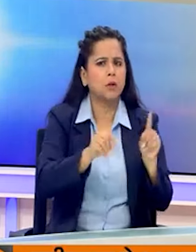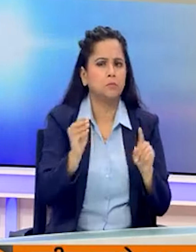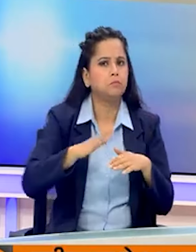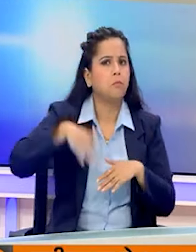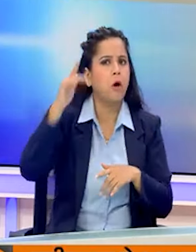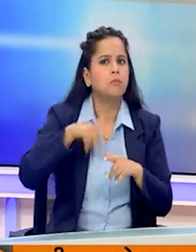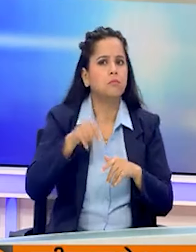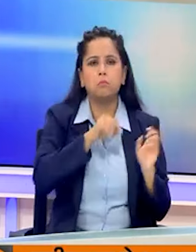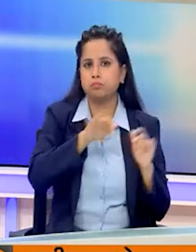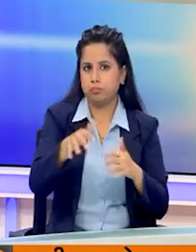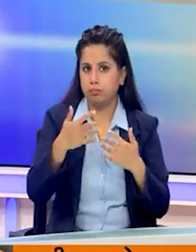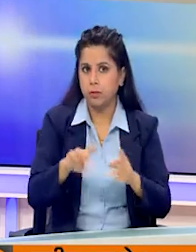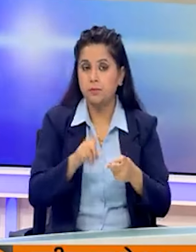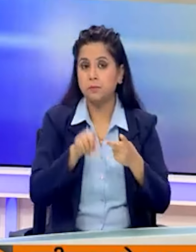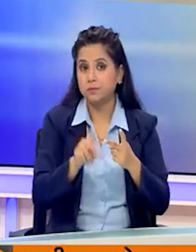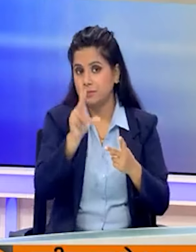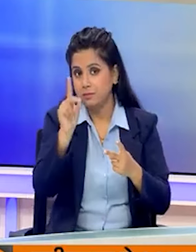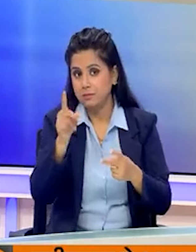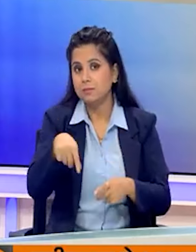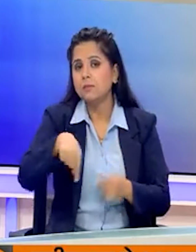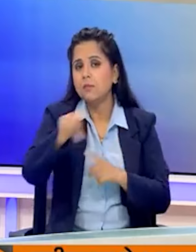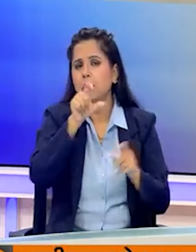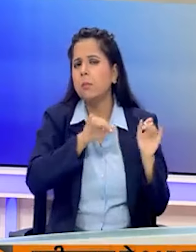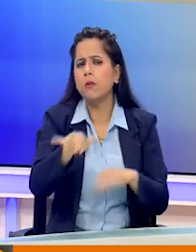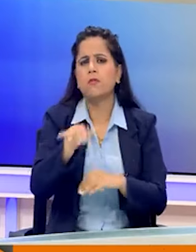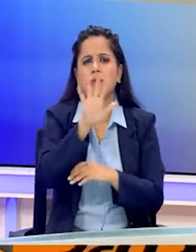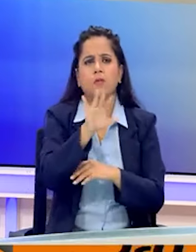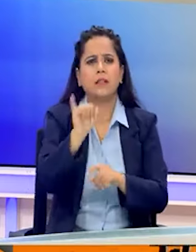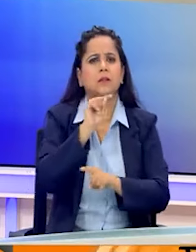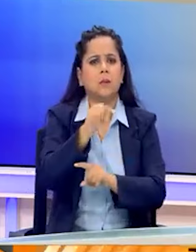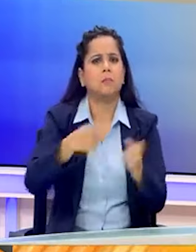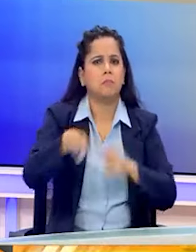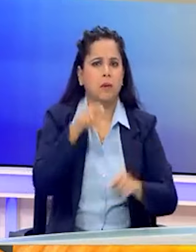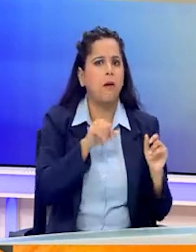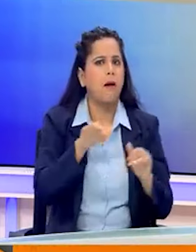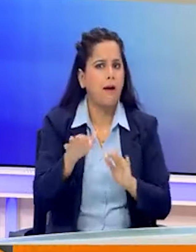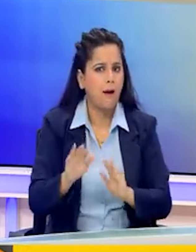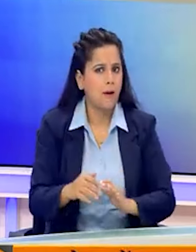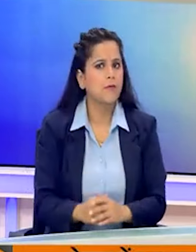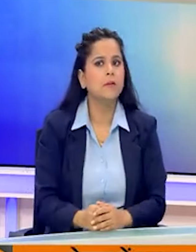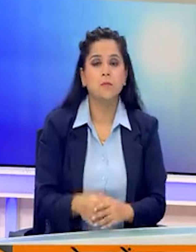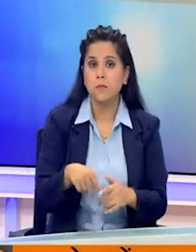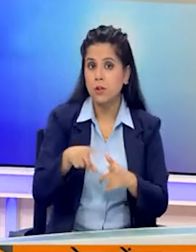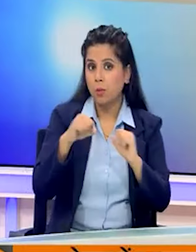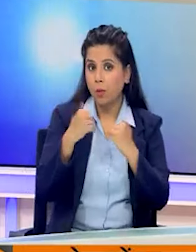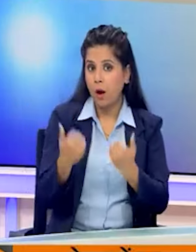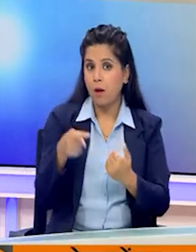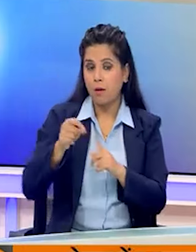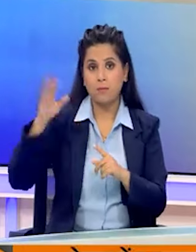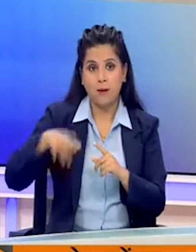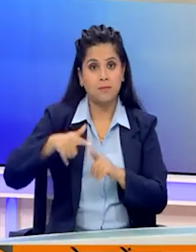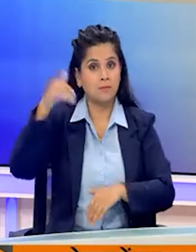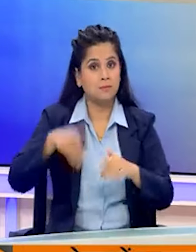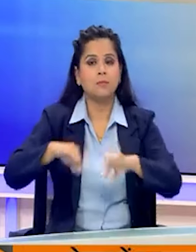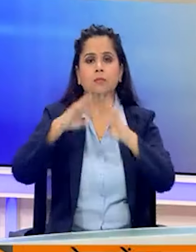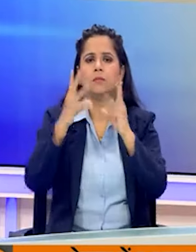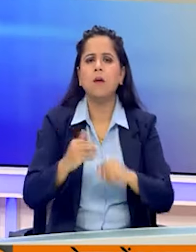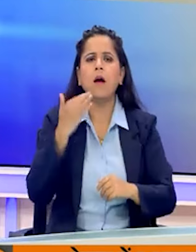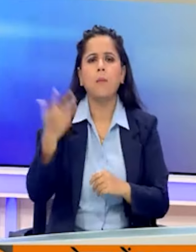मत